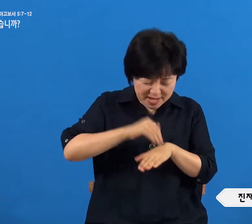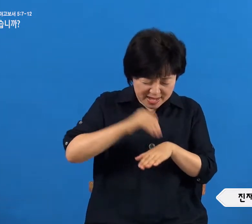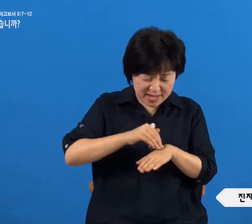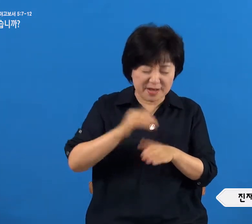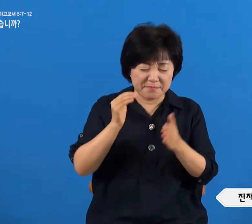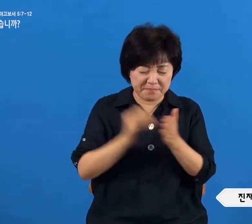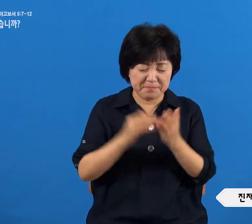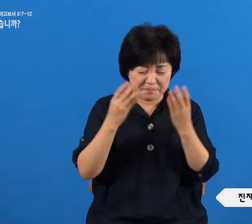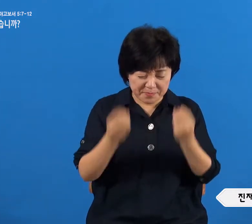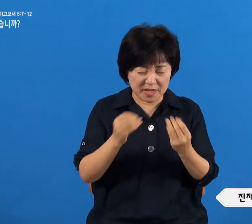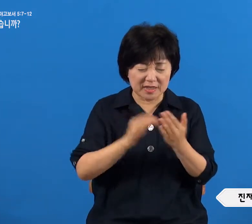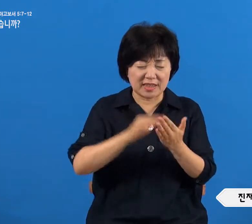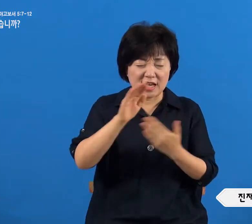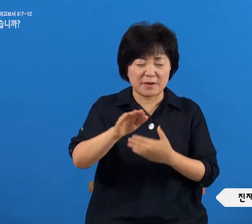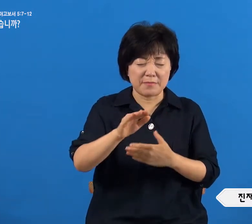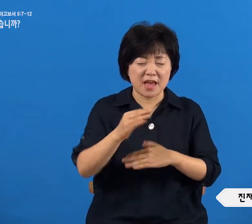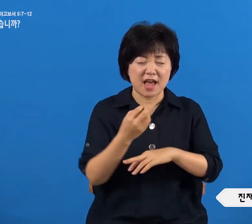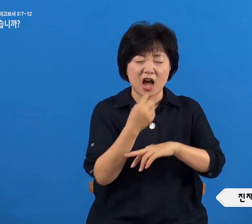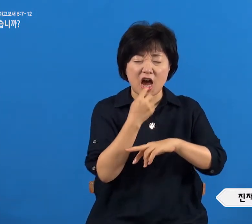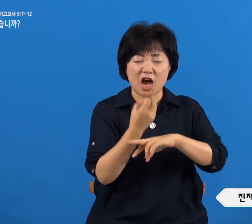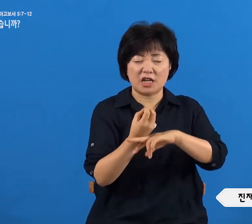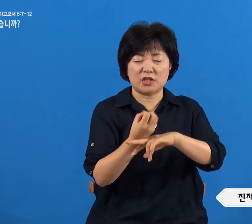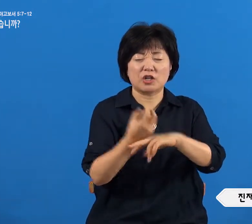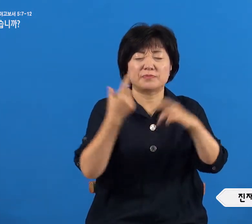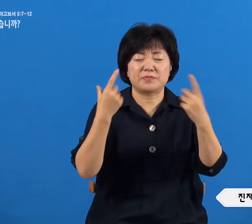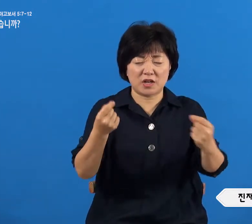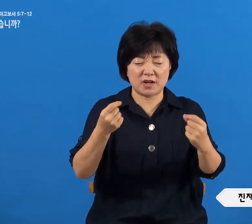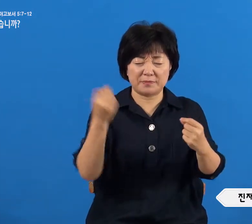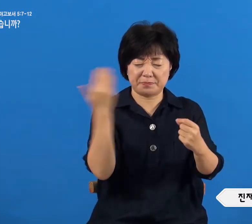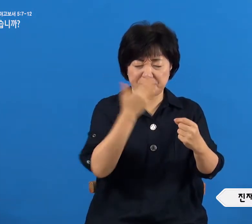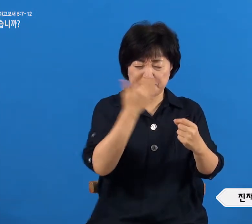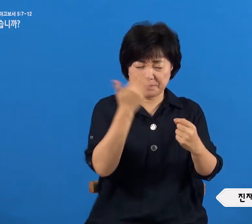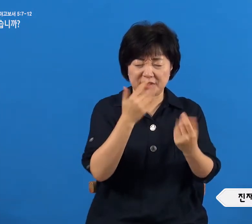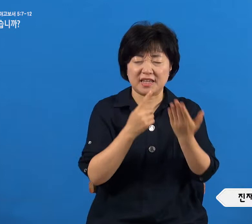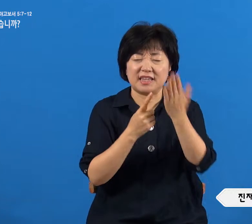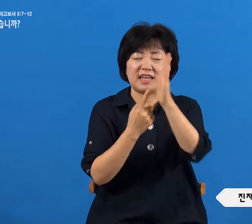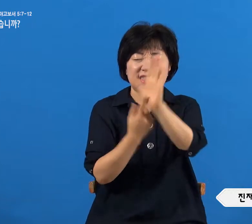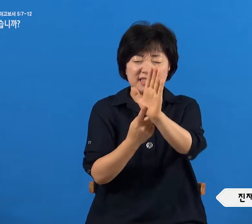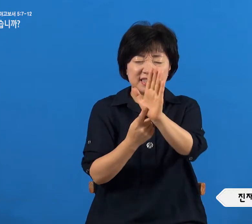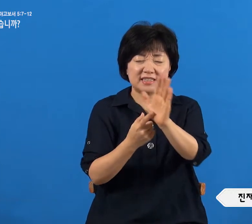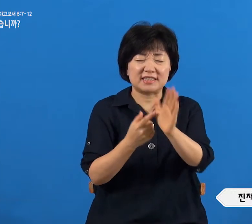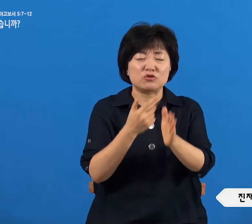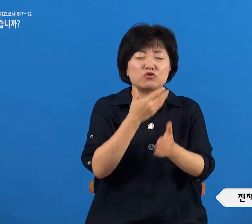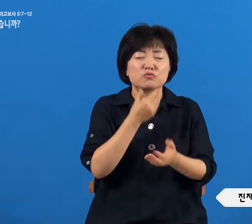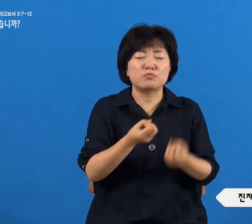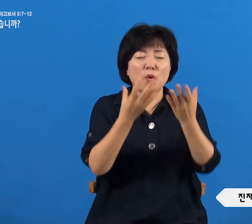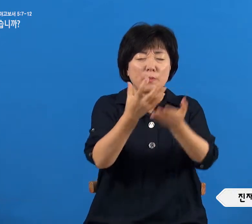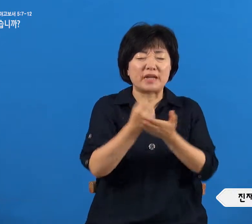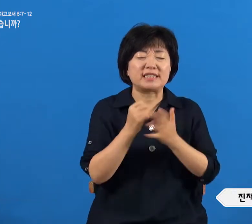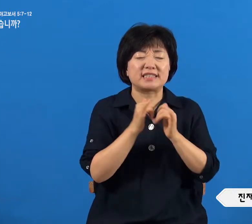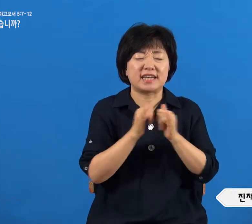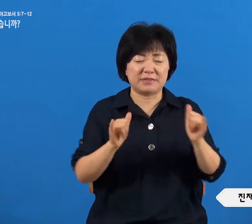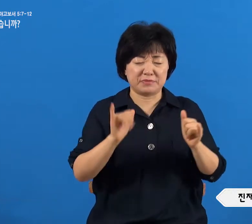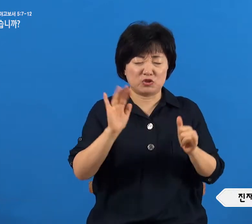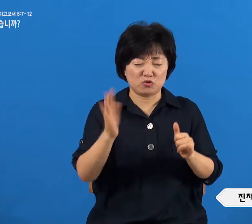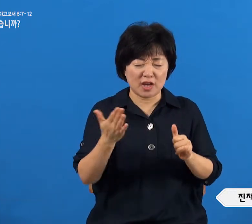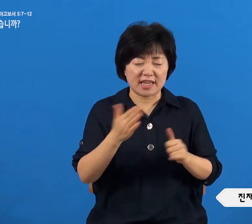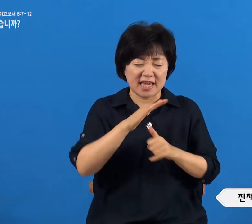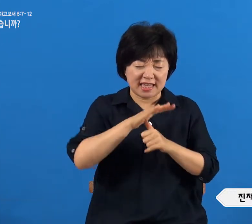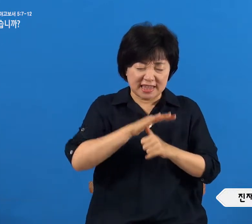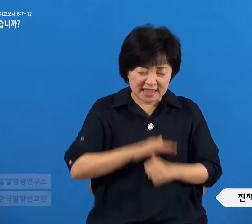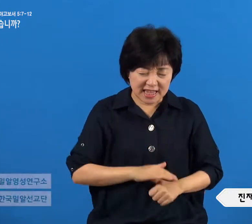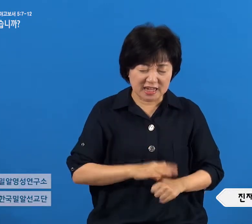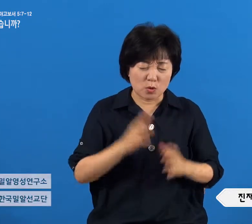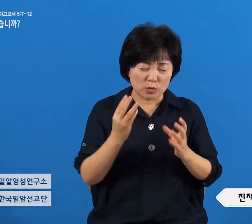후에 정금처럼 주님 앞에 나아가는 하나님의 축복의 사람들이 되도록 주님 인내를 온전히